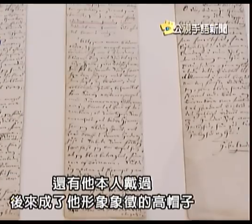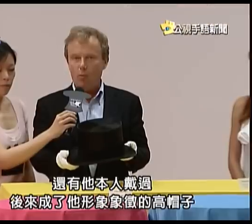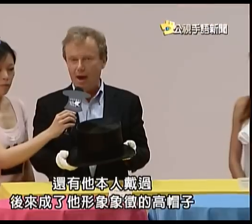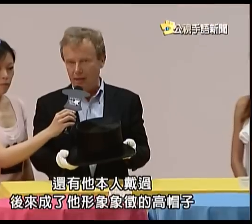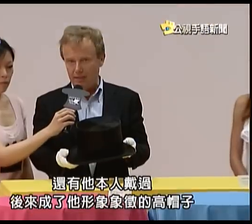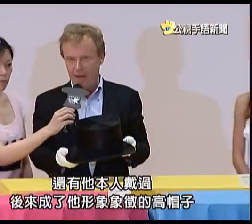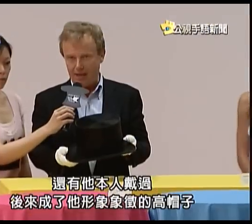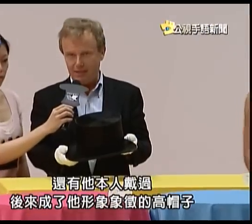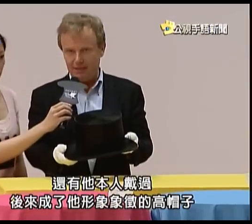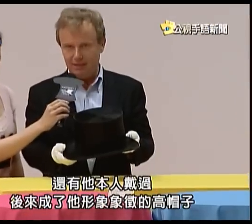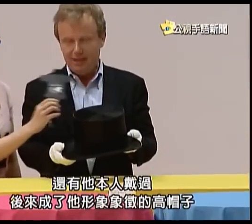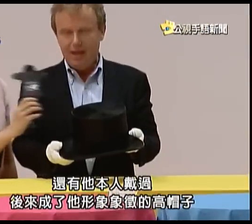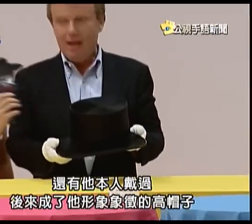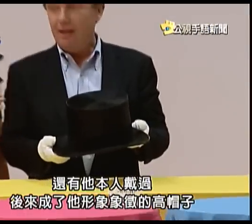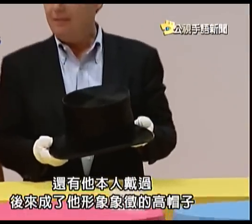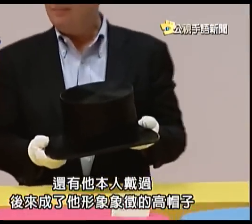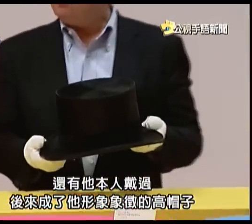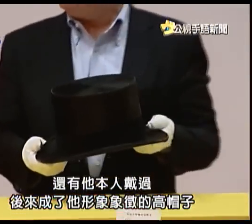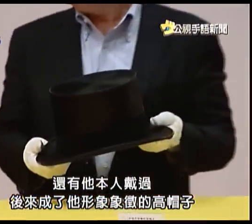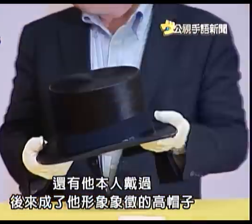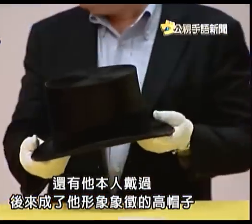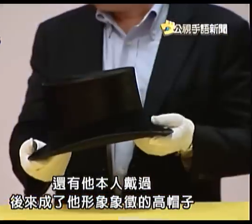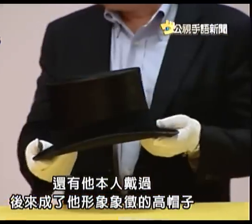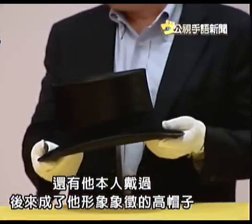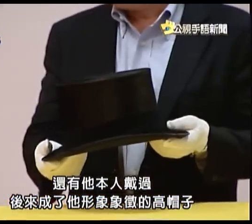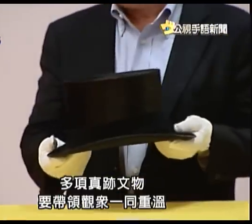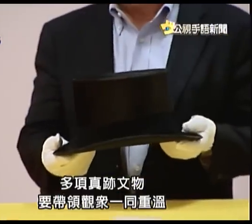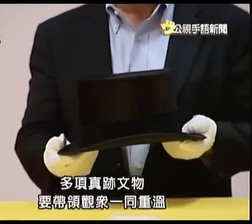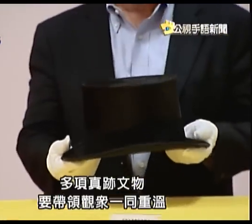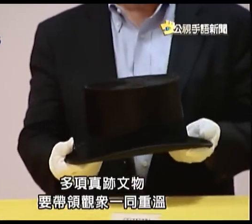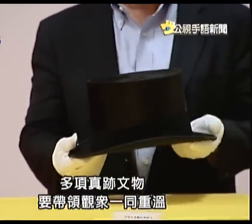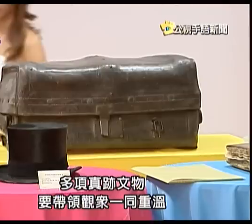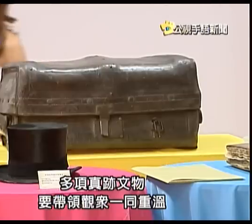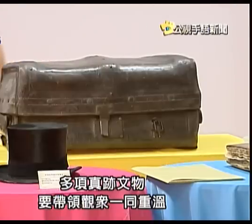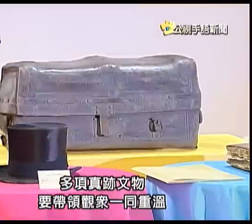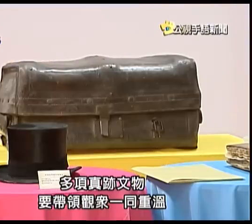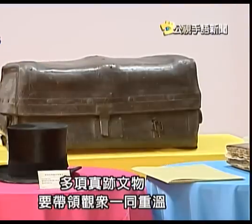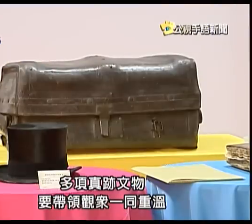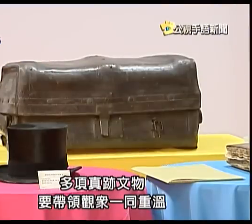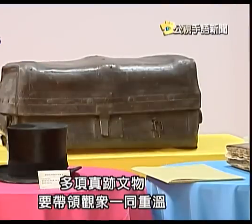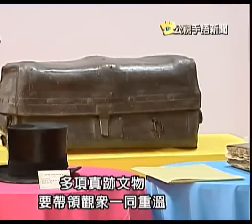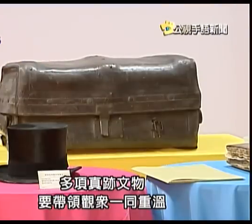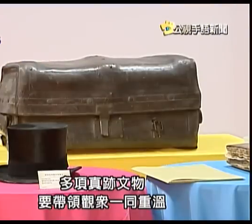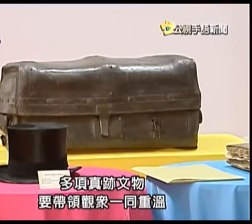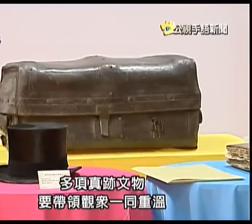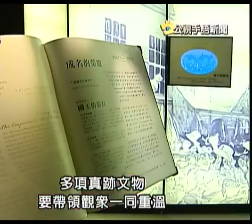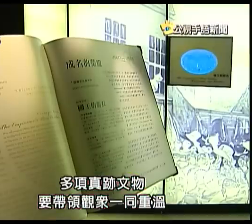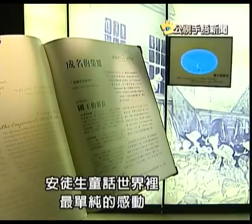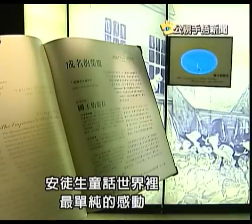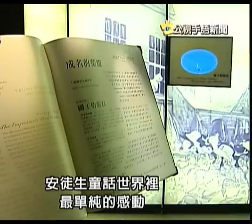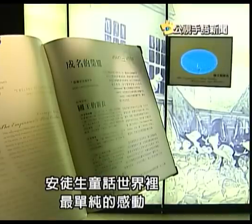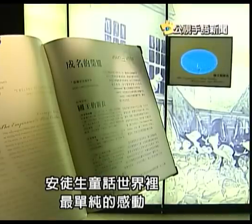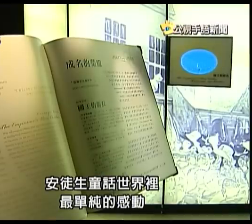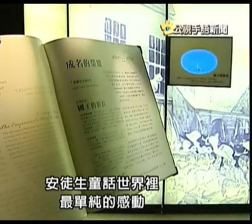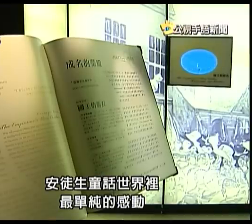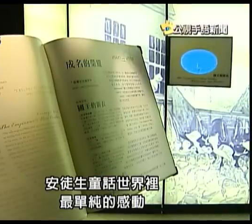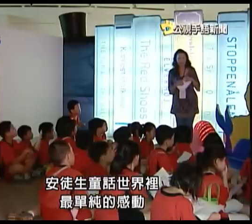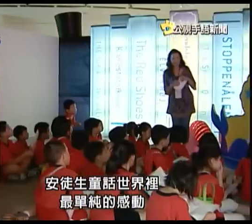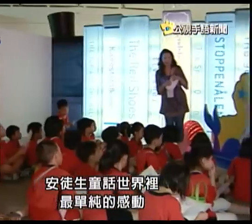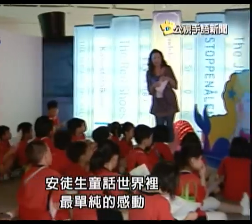过后来成为他形象象征的高帽子。多项珍稀文物要带领观众一同重温安徒生童话世界里最单纯的